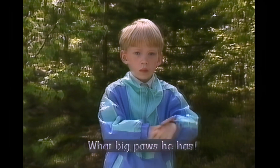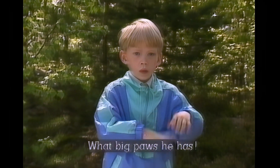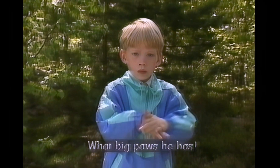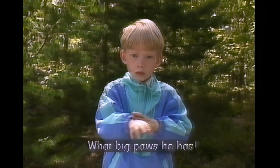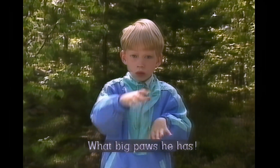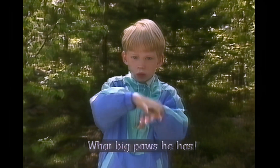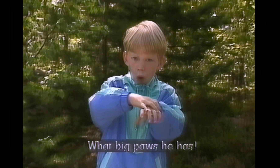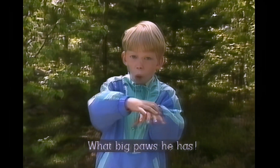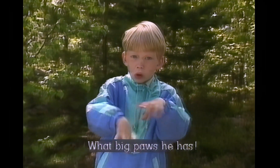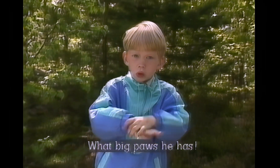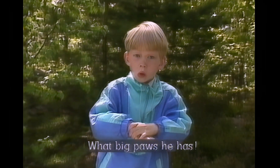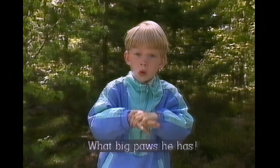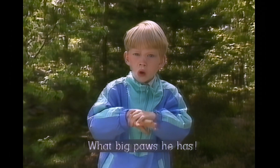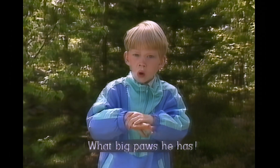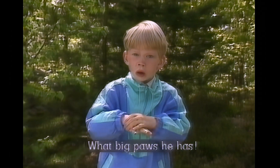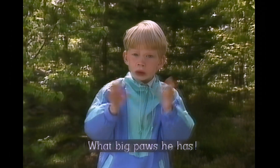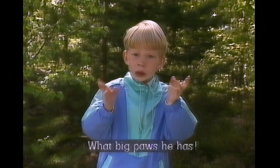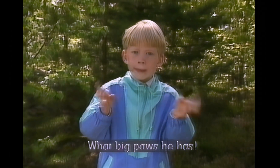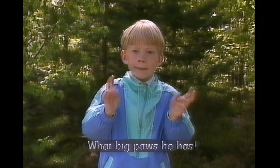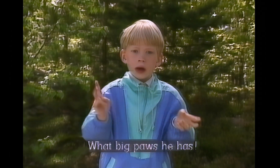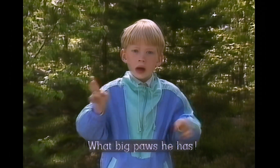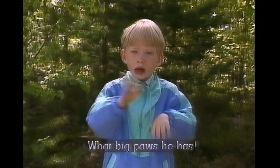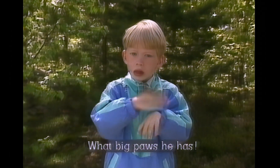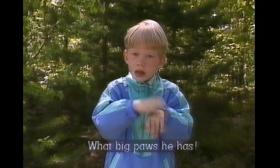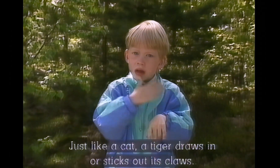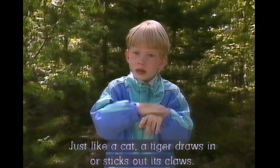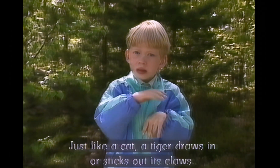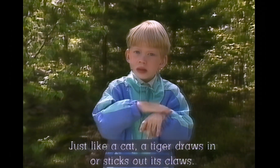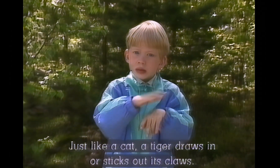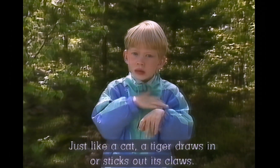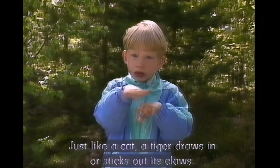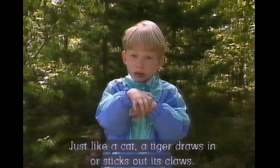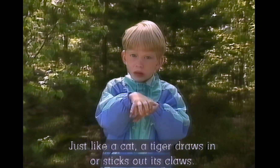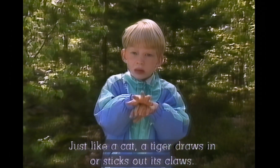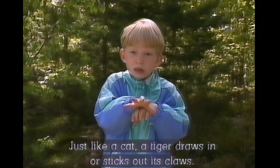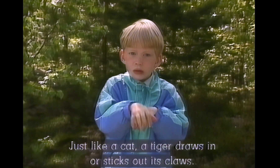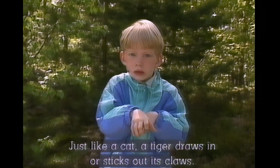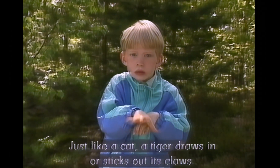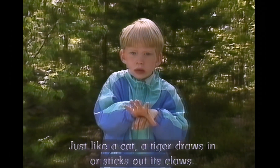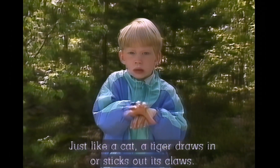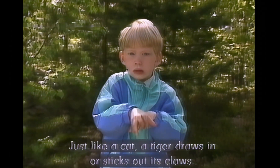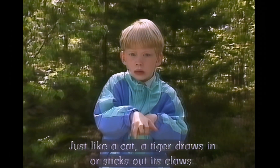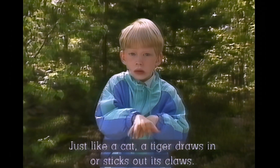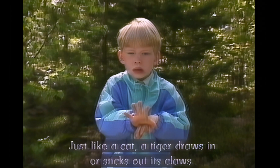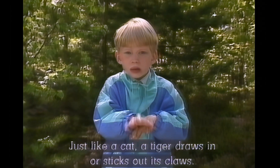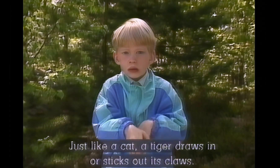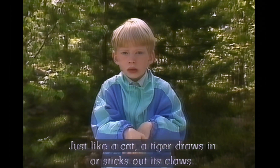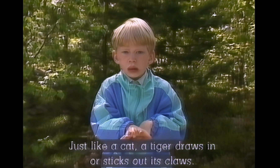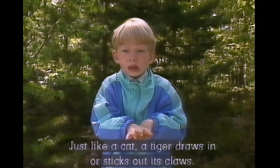Och vilka stora tassar han har. Precis som katten kan tigern dra in och sticka ut sina klor.